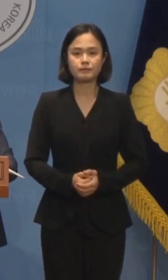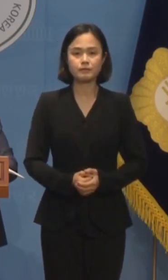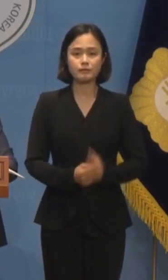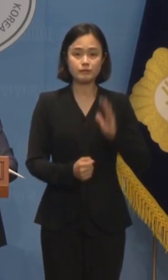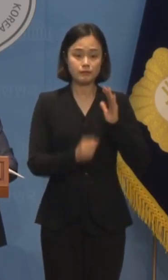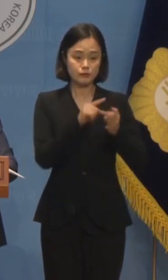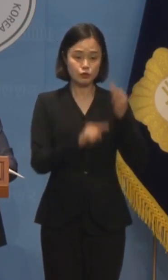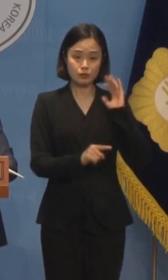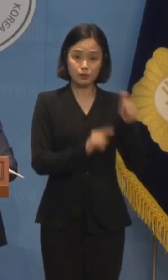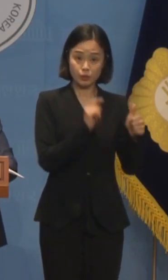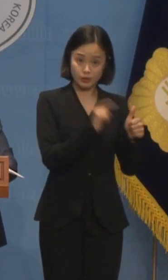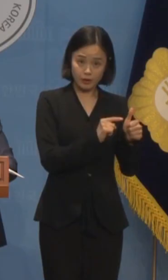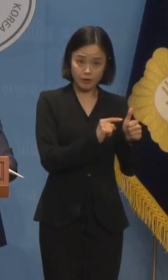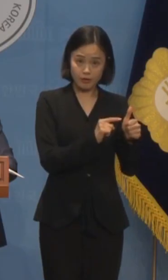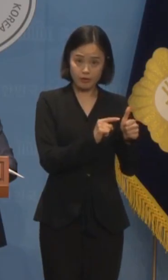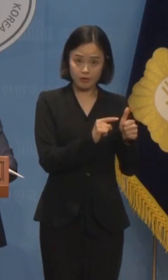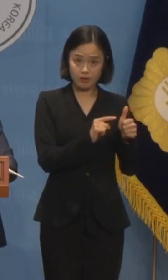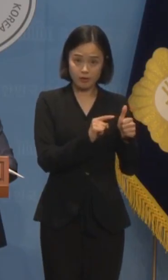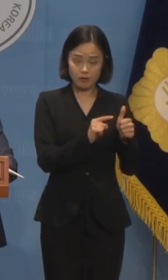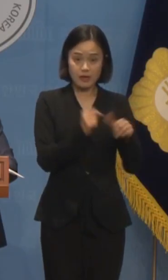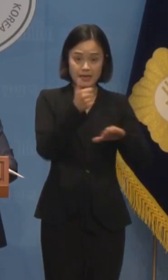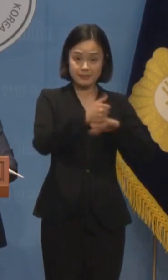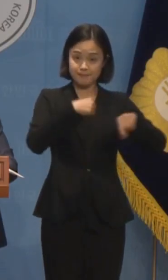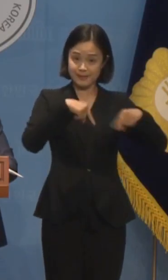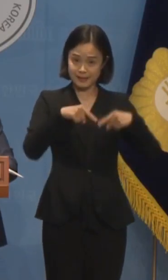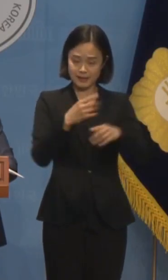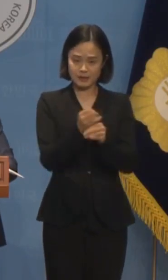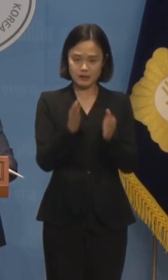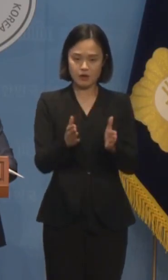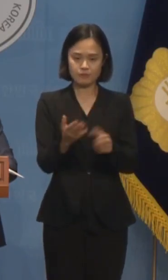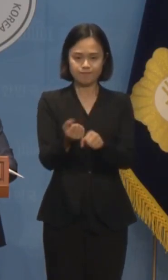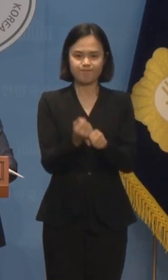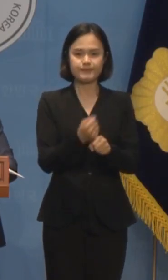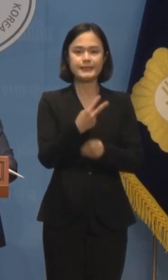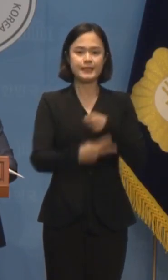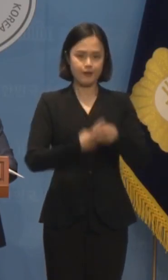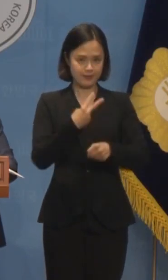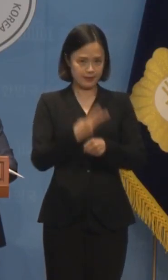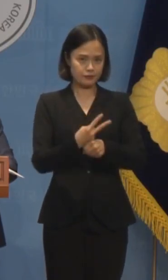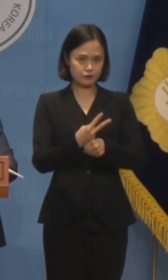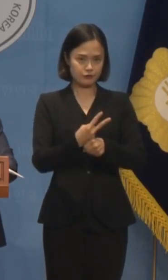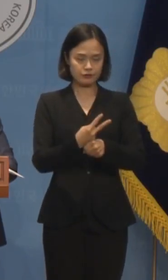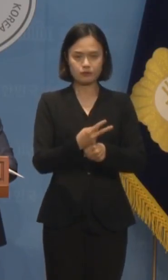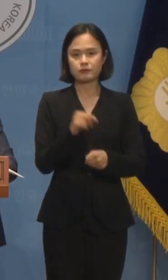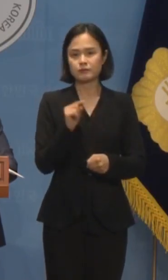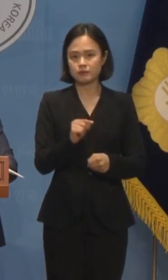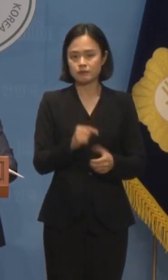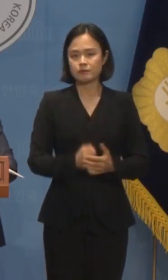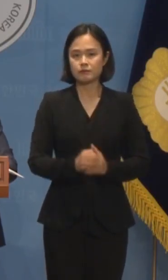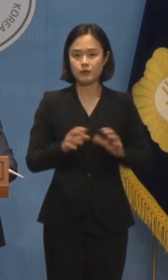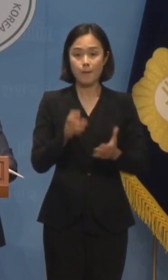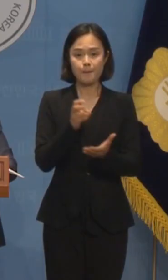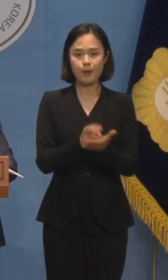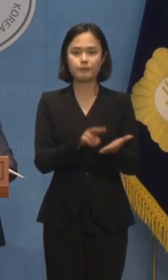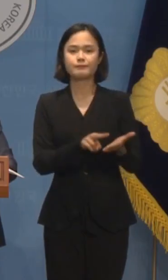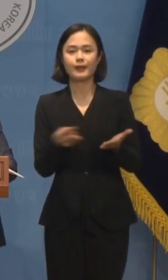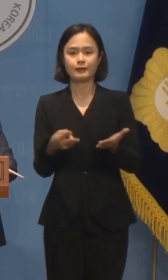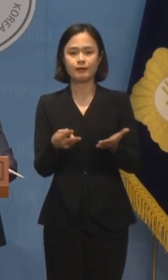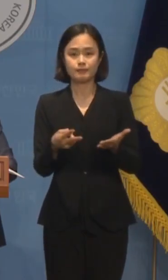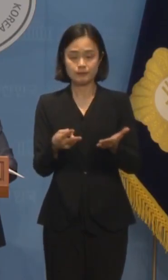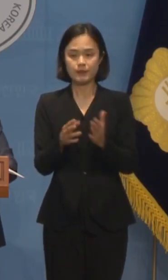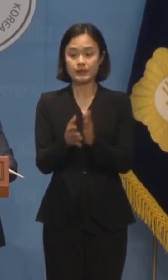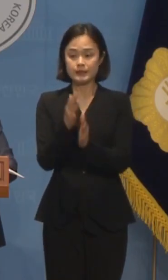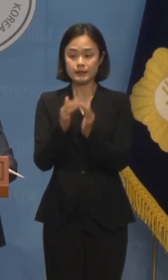임기만 2년 단축시키는 방안입니다. 헌법 개정을 통한 새로운 시민혁명으로